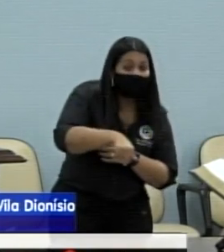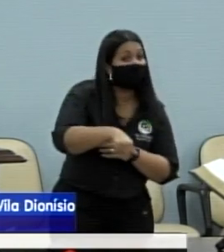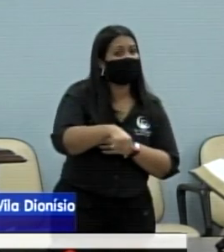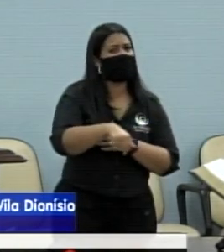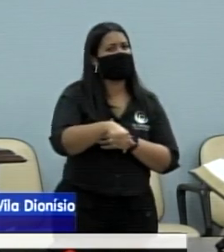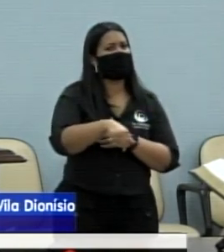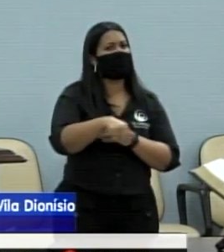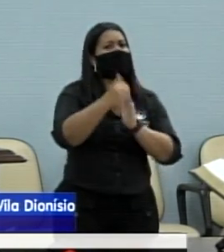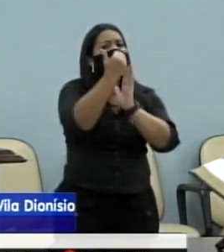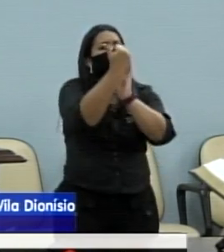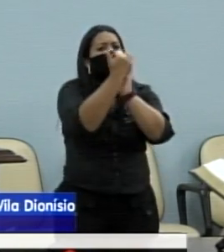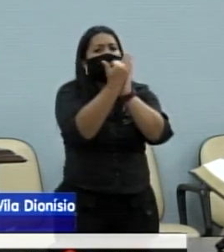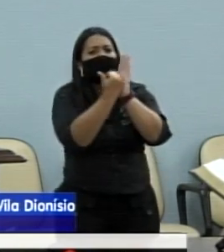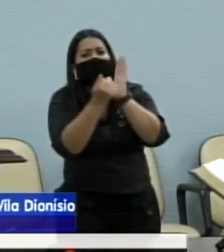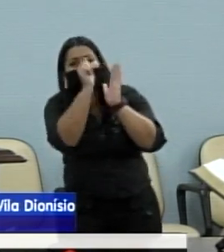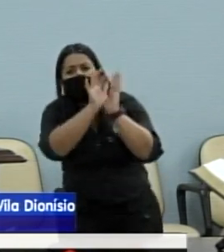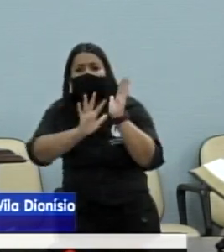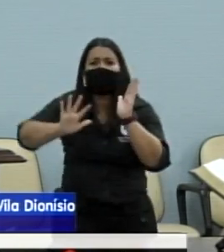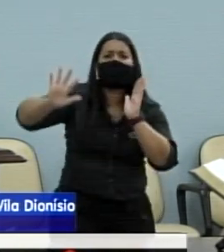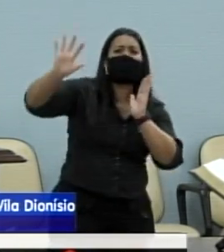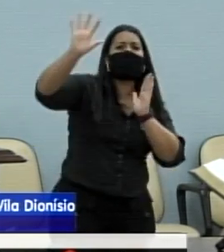Qual é a queda nacional?